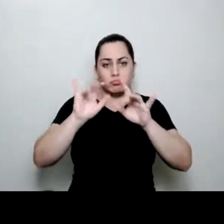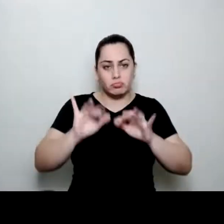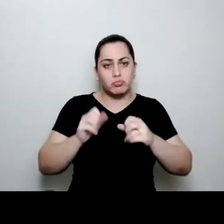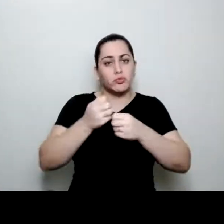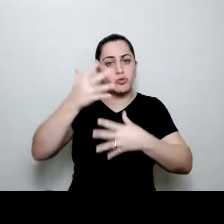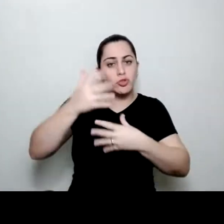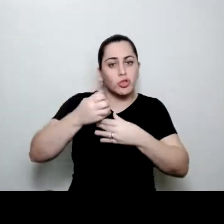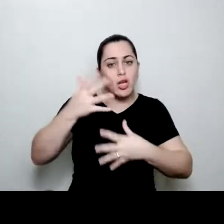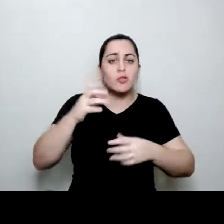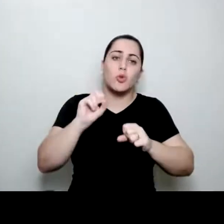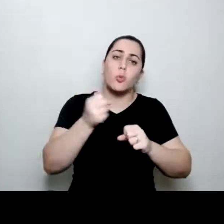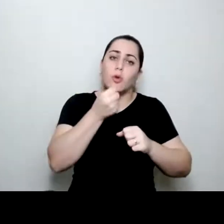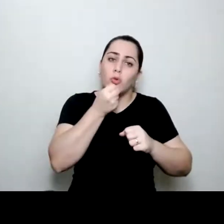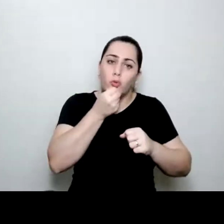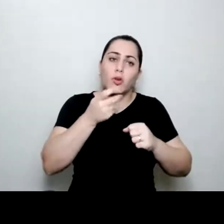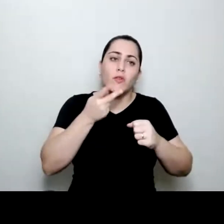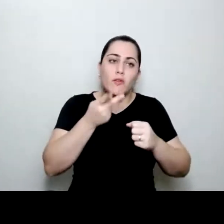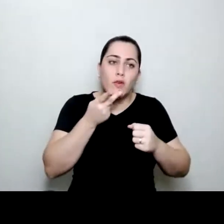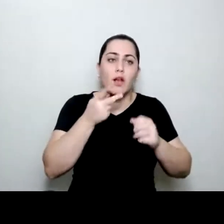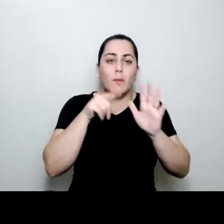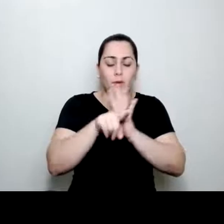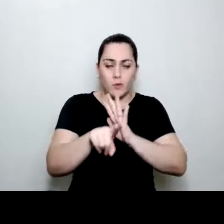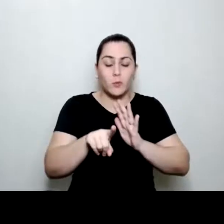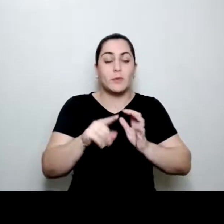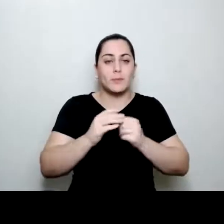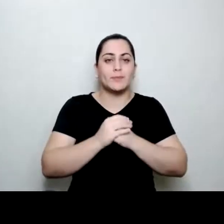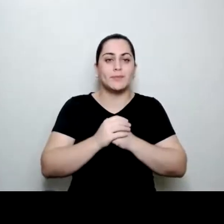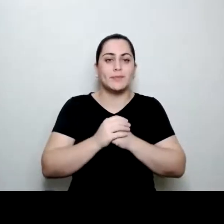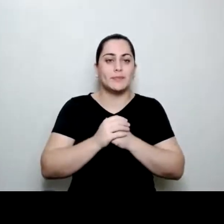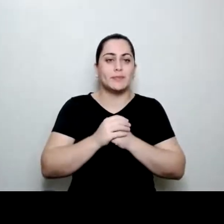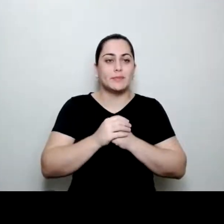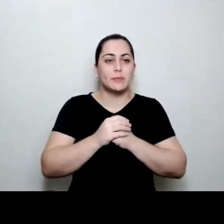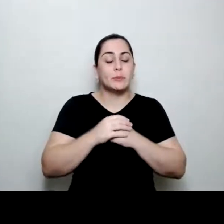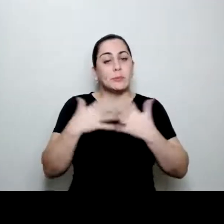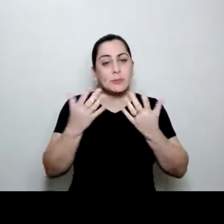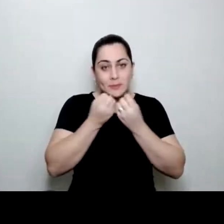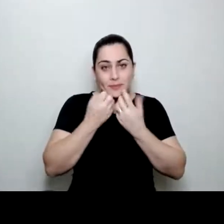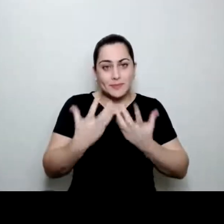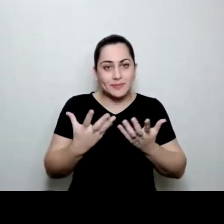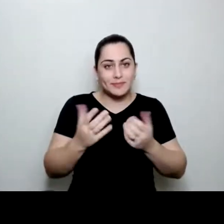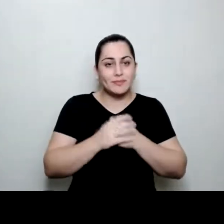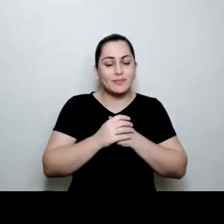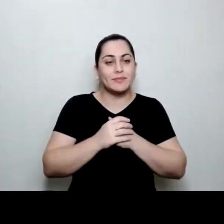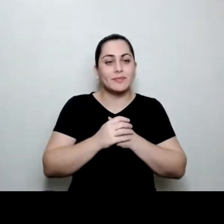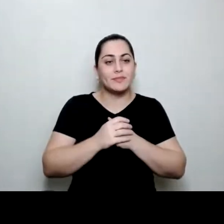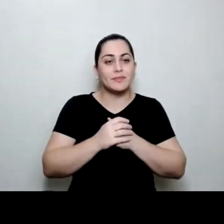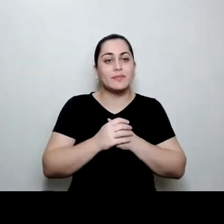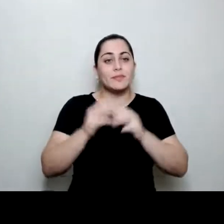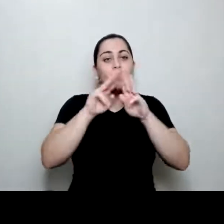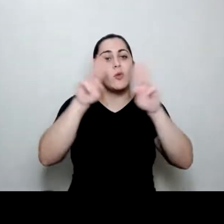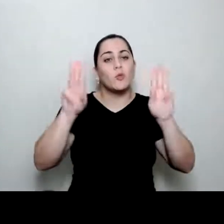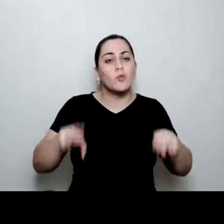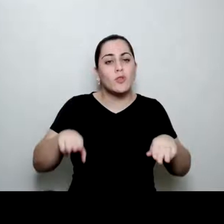o microfone e falar a pergunta, né? Bem, vamos lá. O Museu da